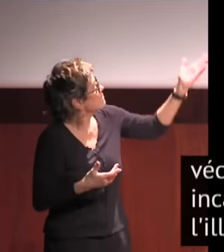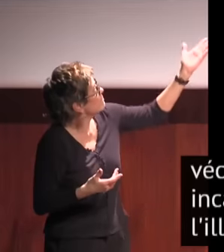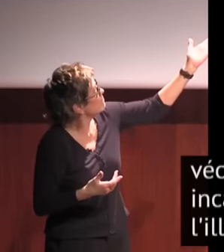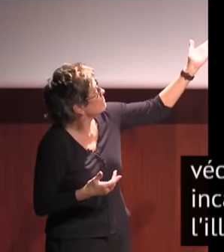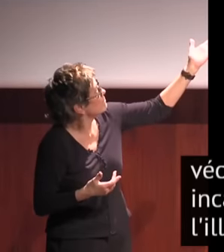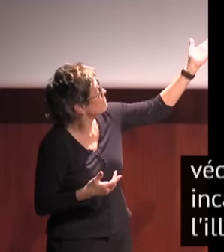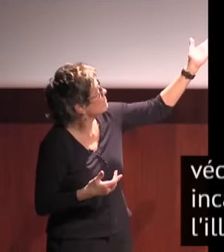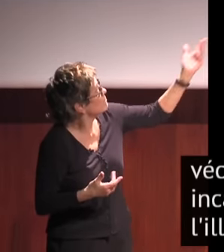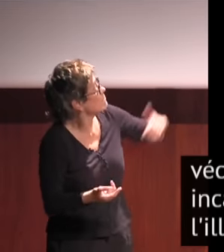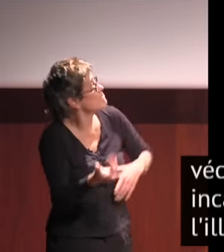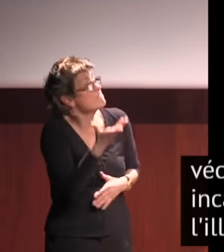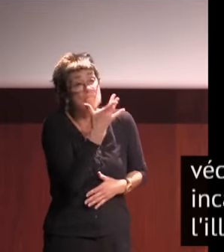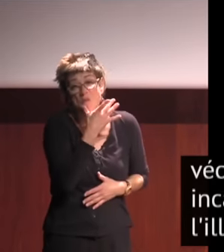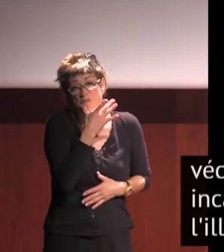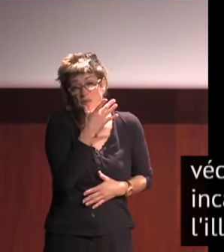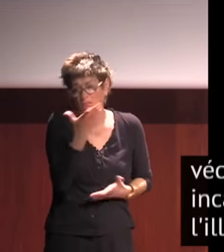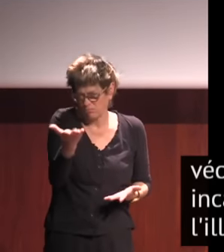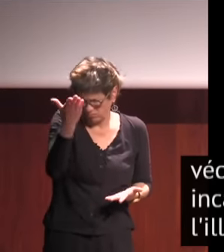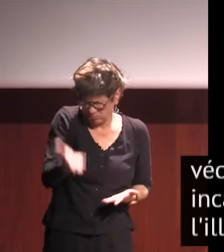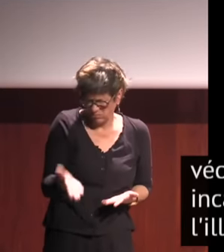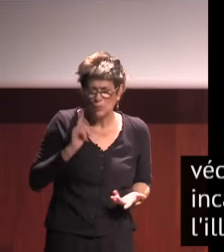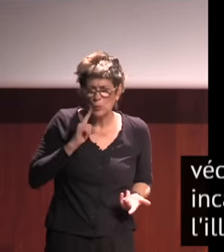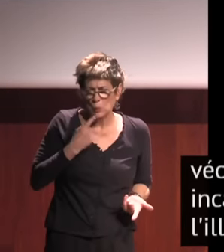Cette problématique